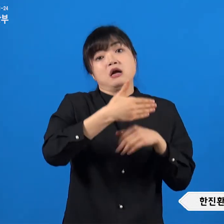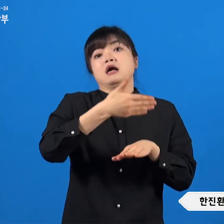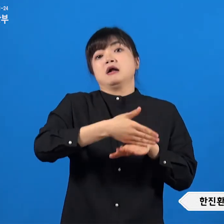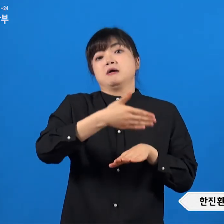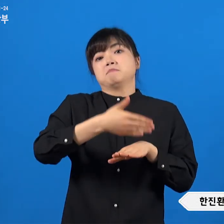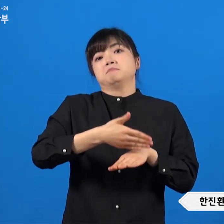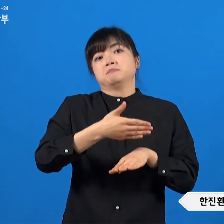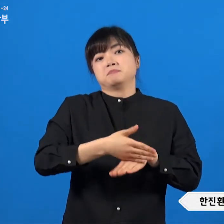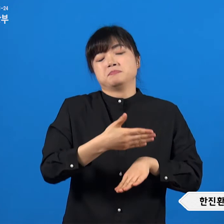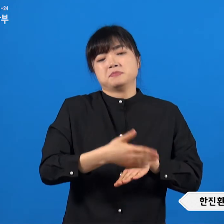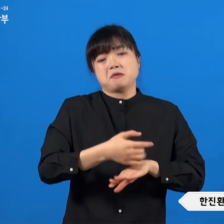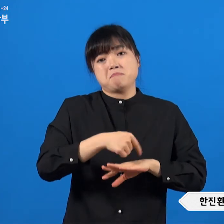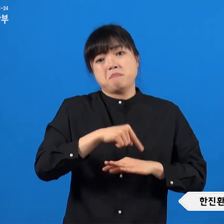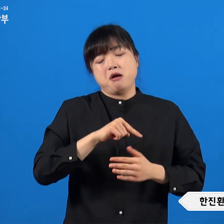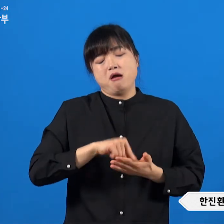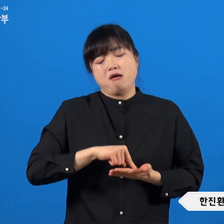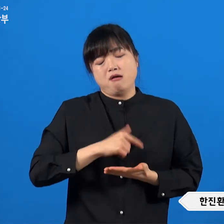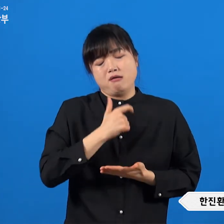마음이 그냥 뜨거워졌습니다.